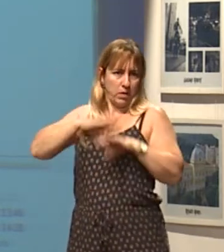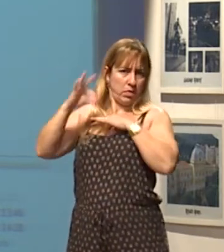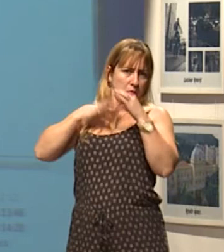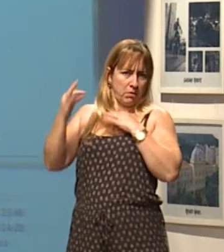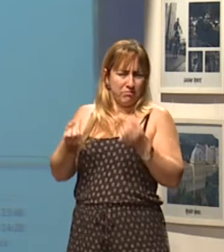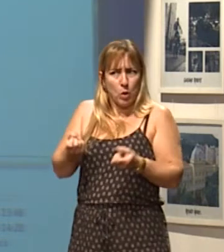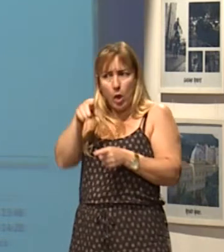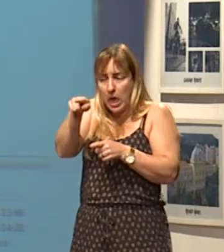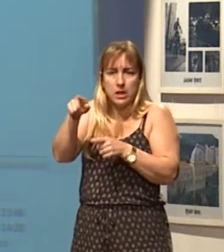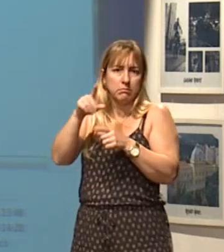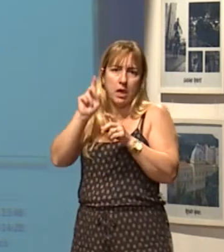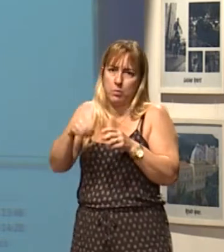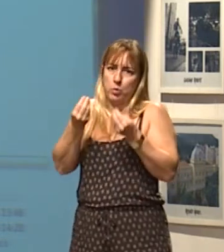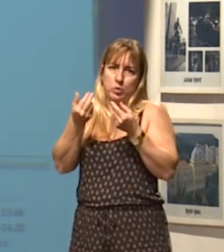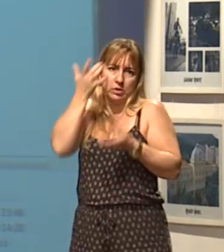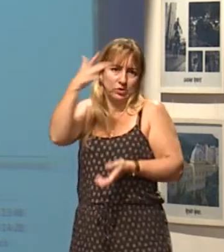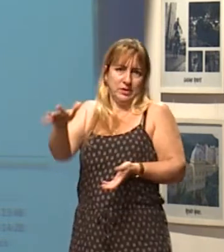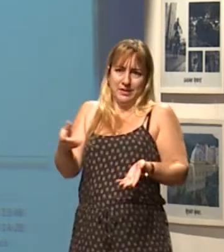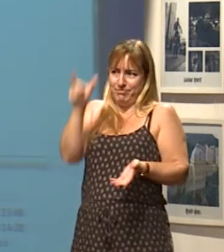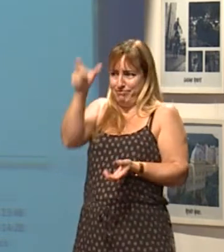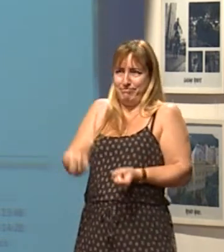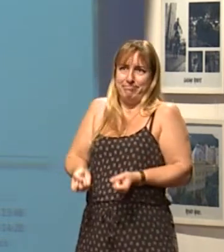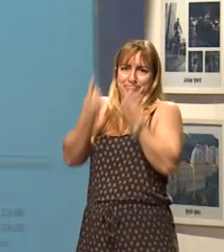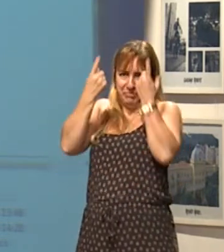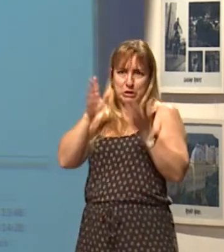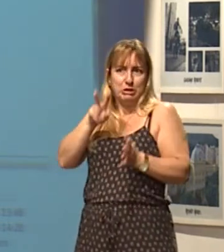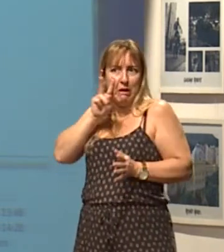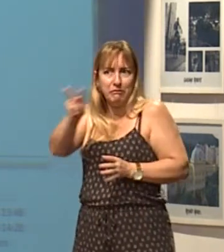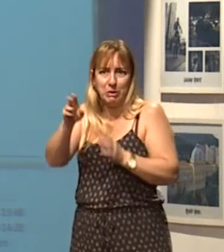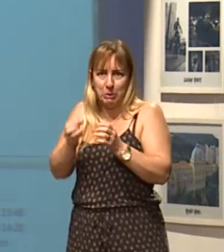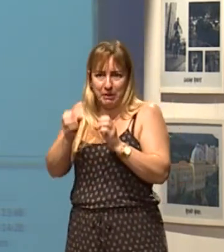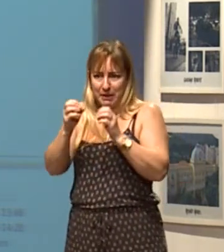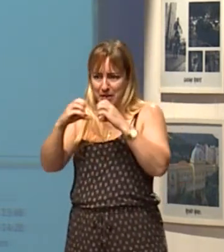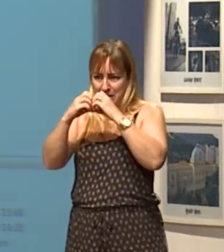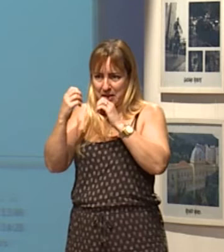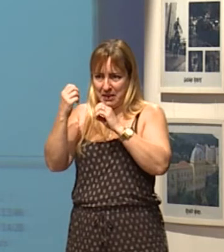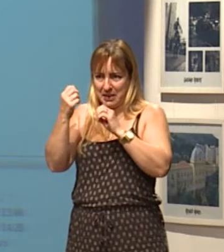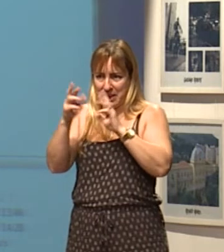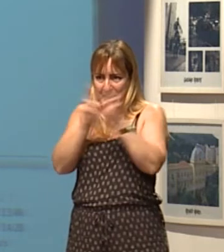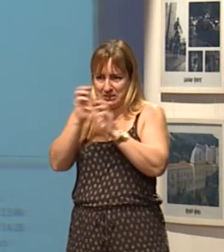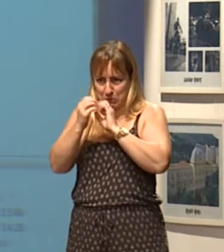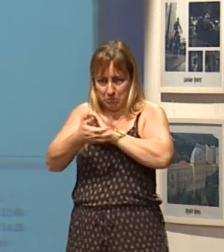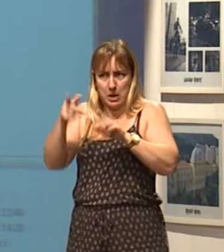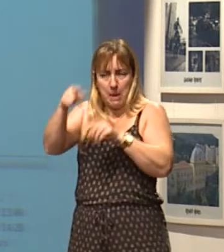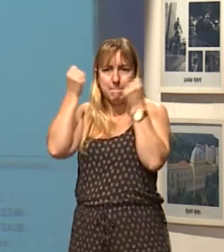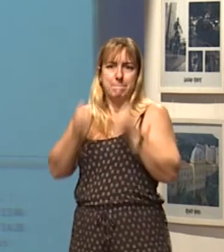foi agredida desde criança. Isso é muito estranho, eu percebo isso, esse relacionamento em